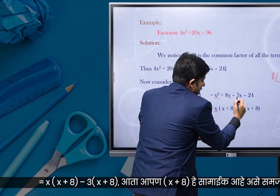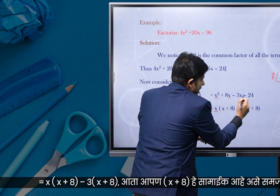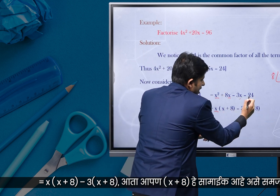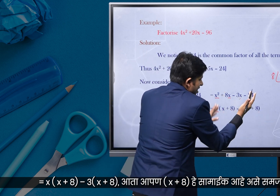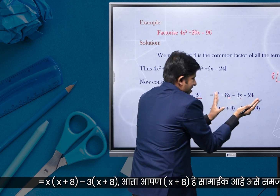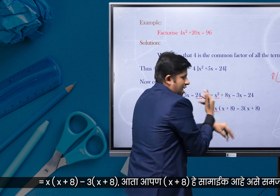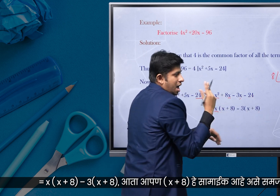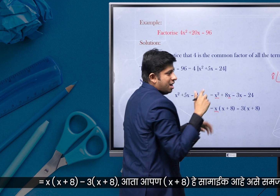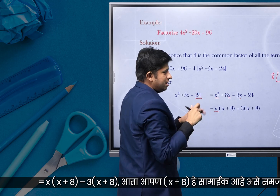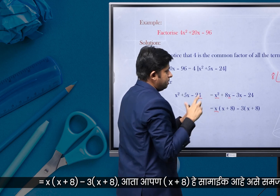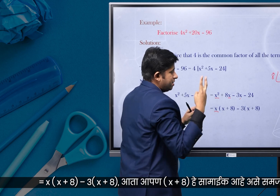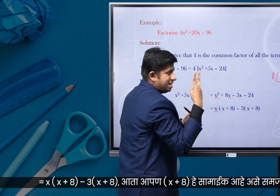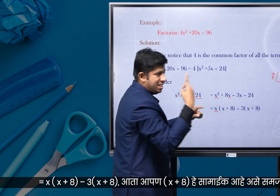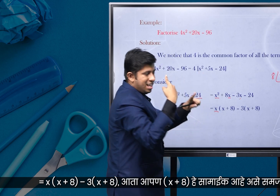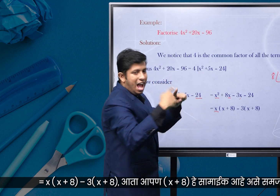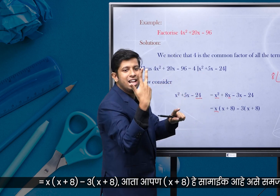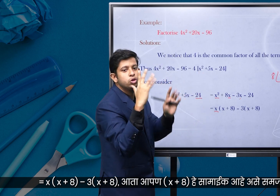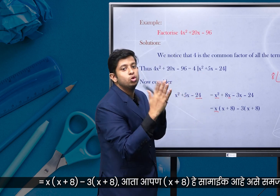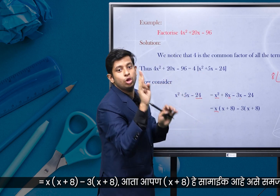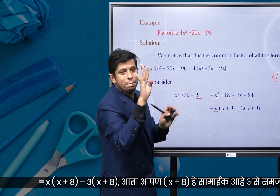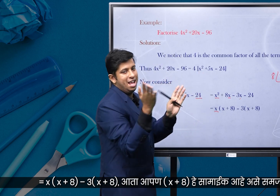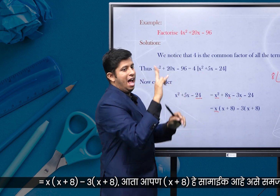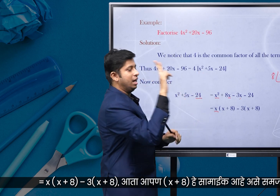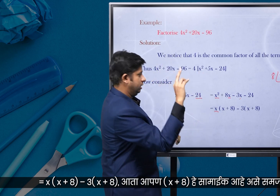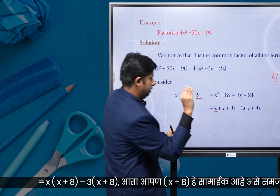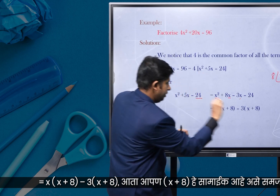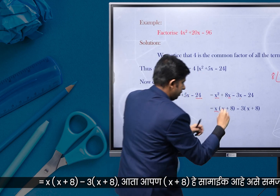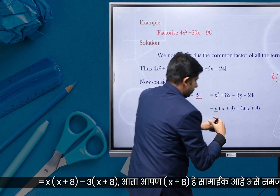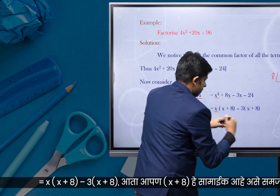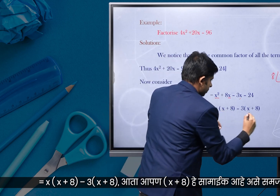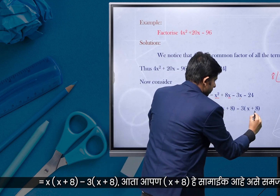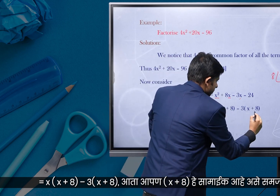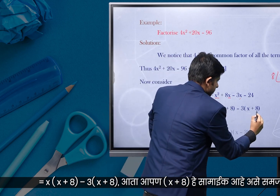x अधिक 8 हे सामायिक आहे असे समजतो तर मिळेल